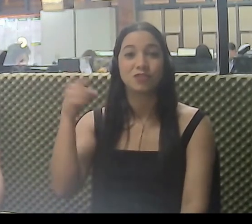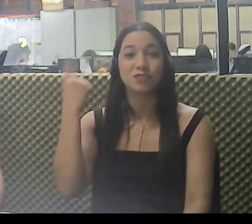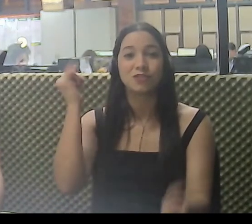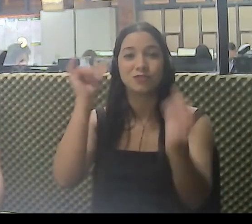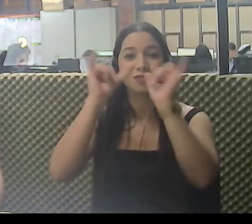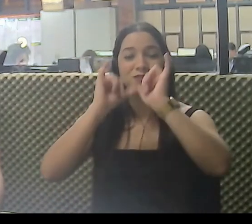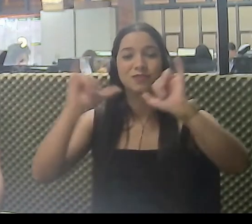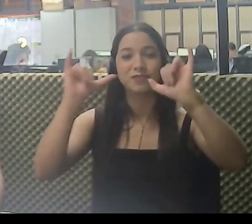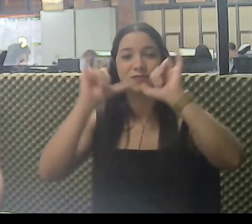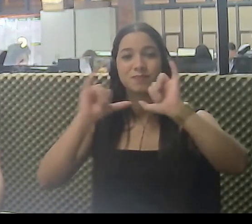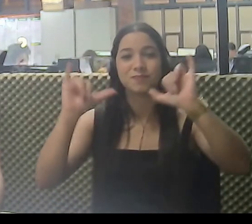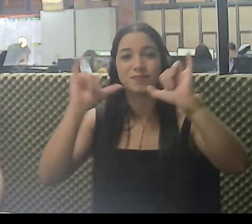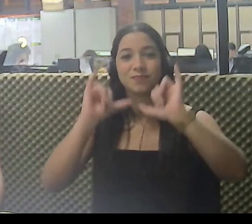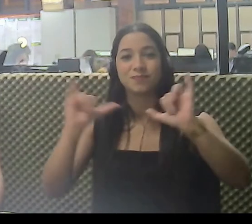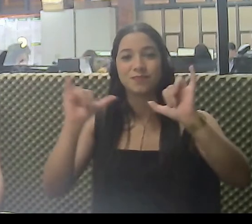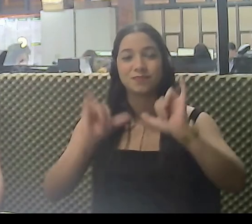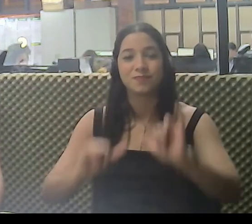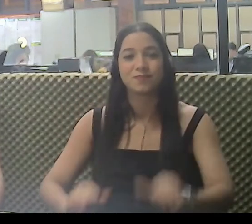Giro de